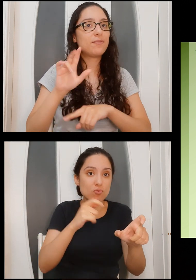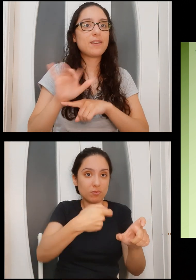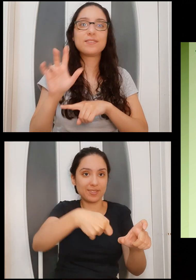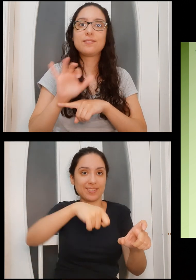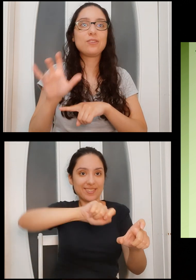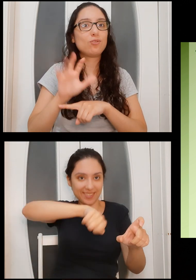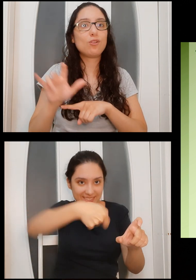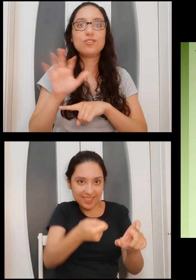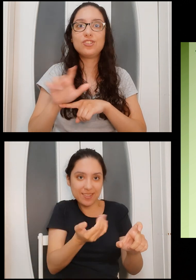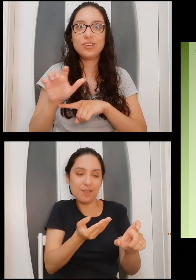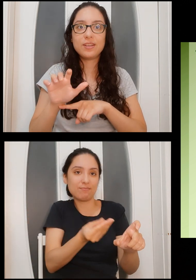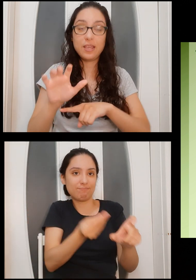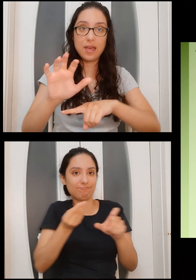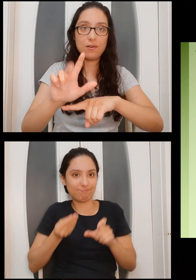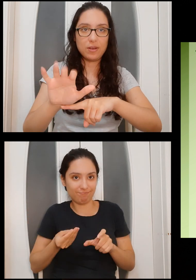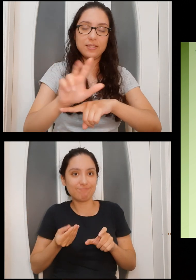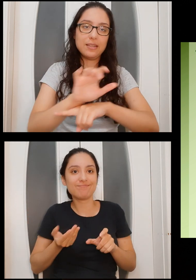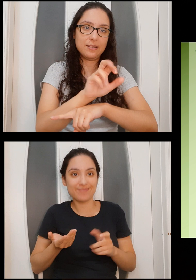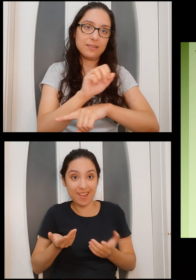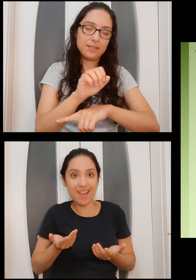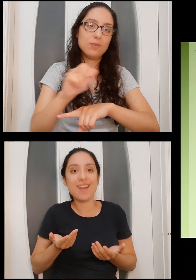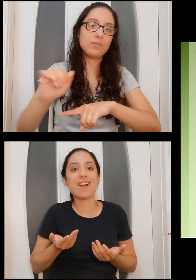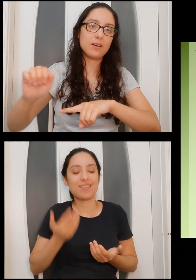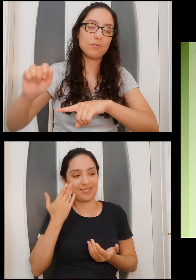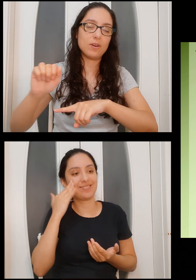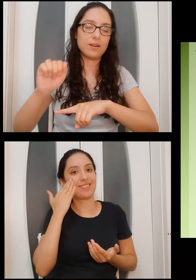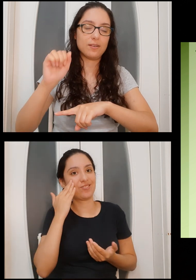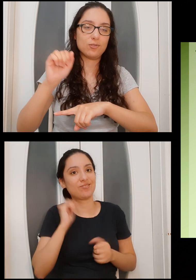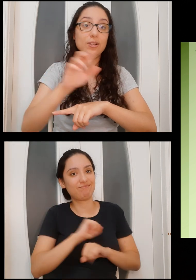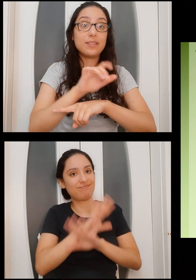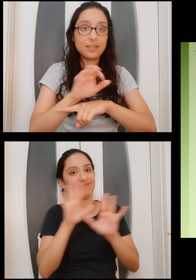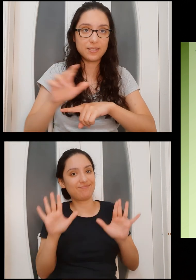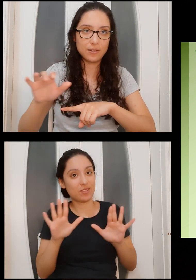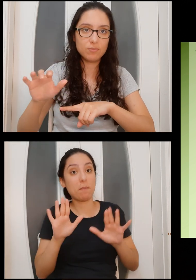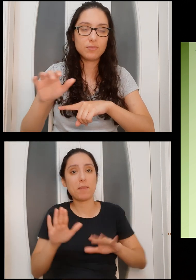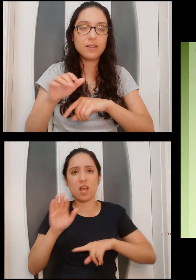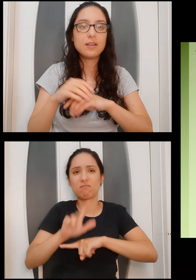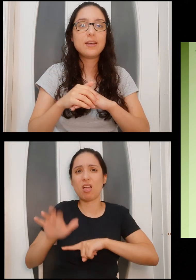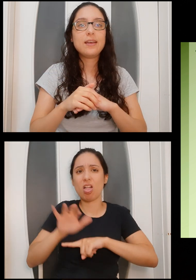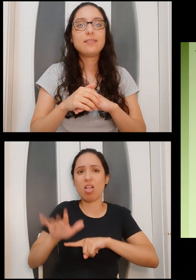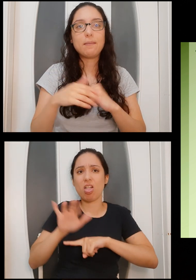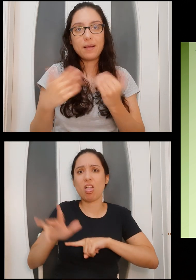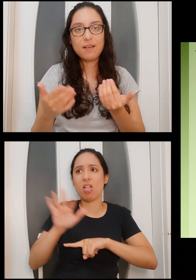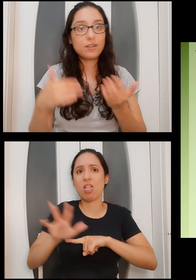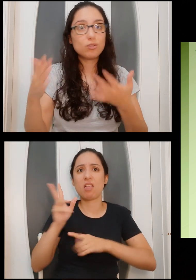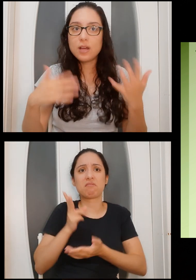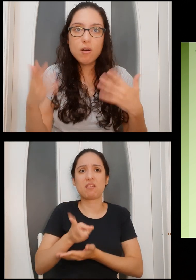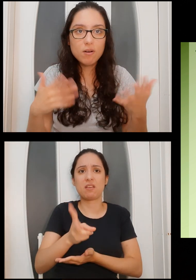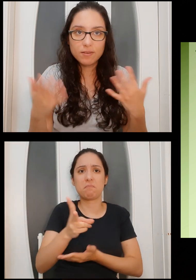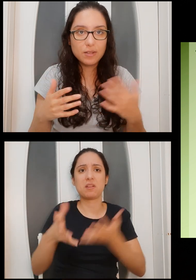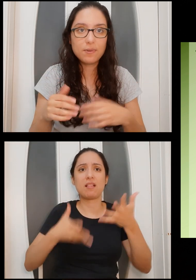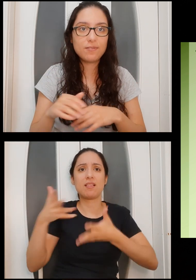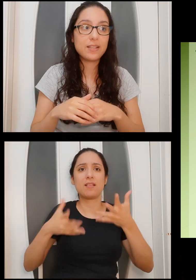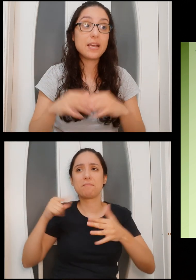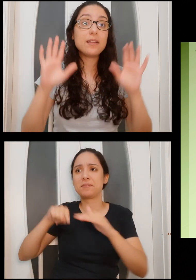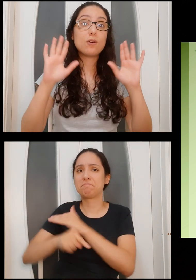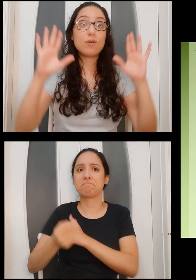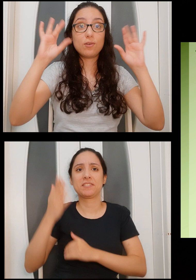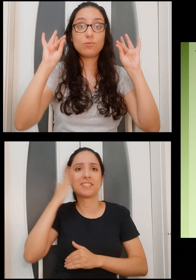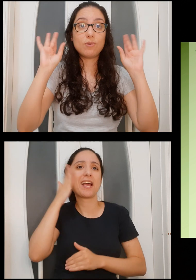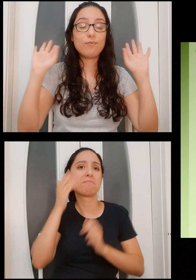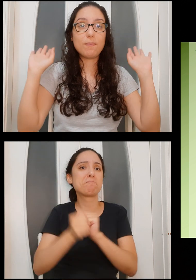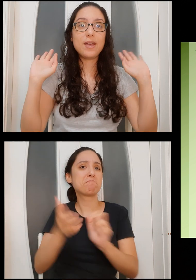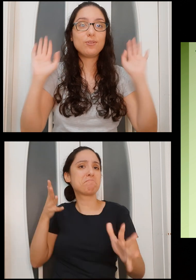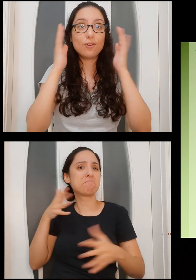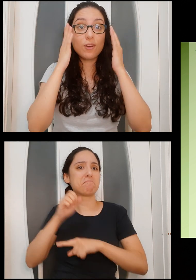não dá para ficar fazendo datilologia, que é a sinalização, né, a soletração, tá? Da palavra toda hora. Não dá para falar assim,